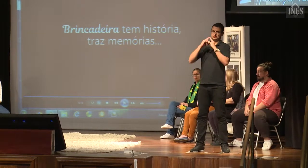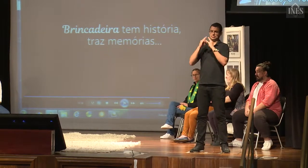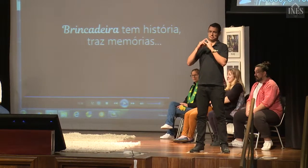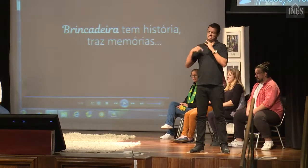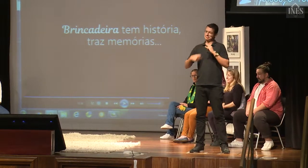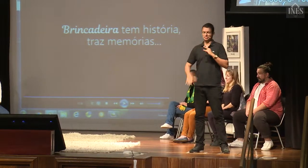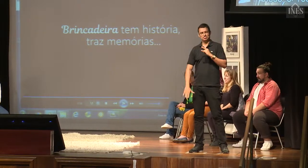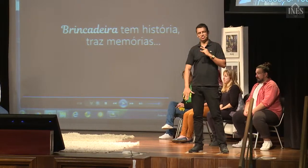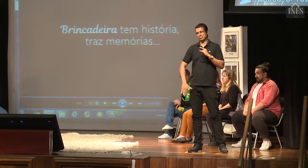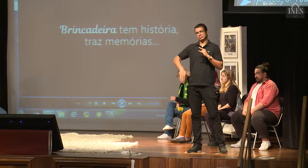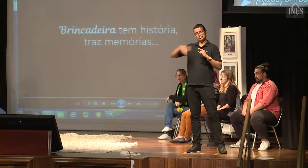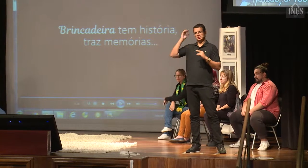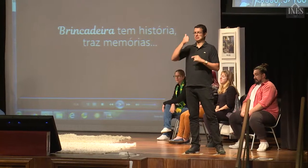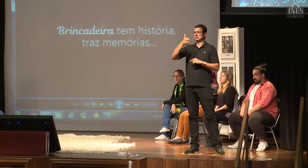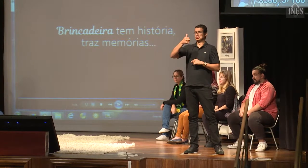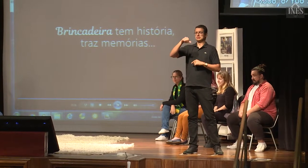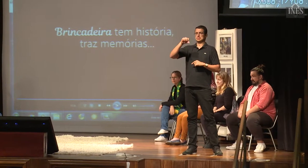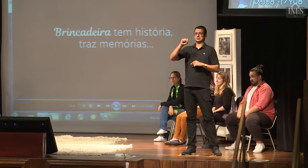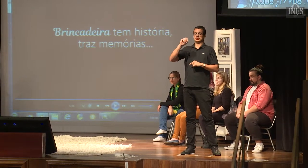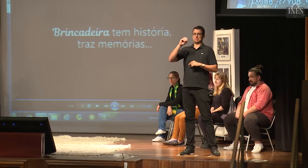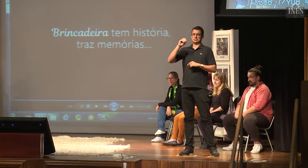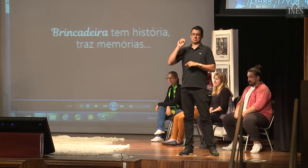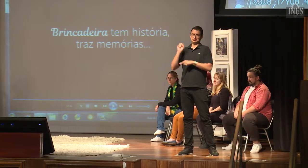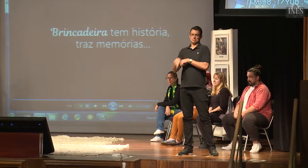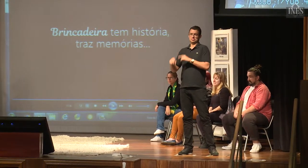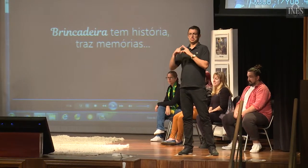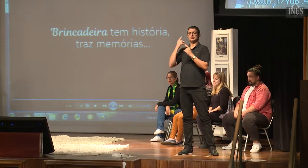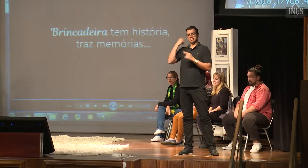Eu também, né, cresci estudando aqui no INES, passei toda a minha infância, até